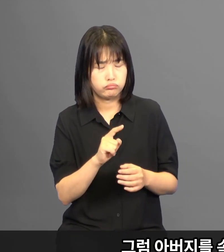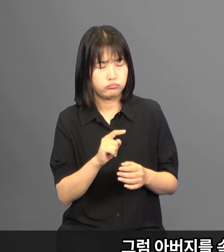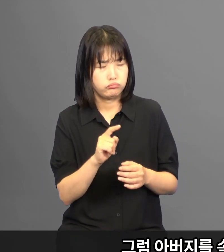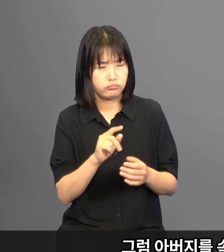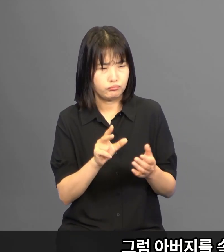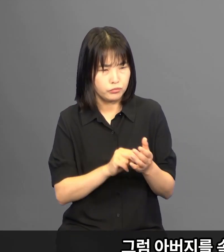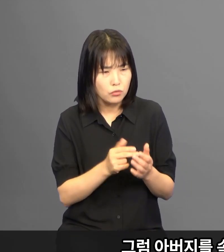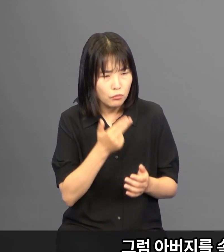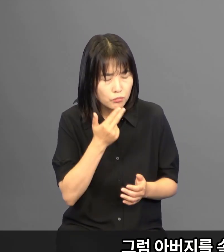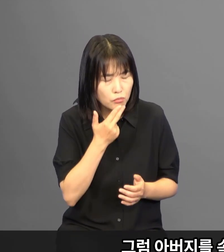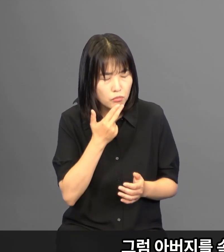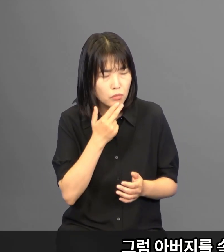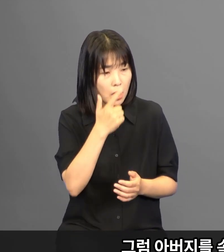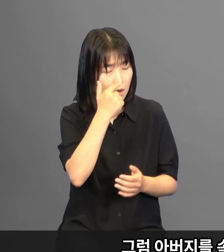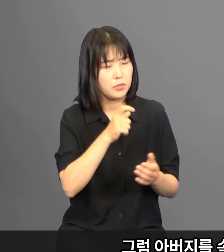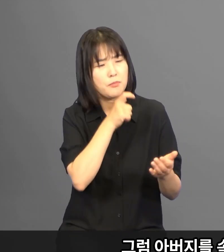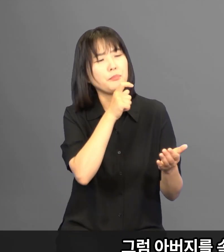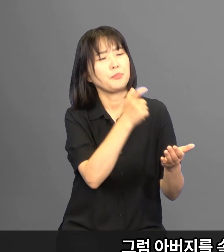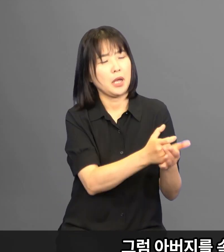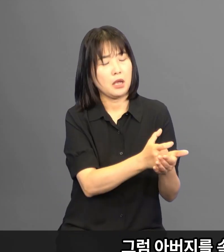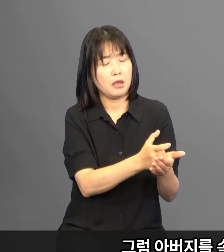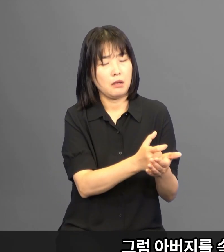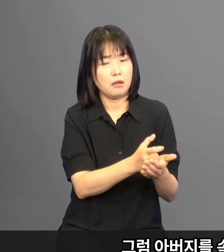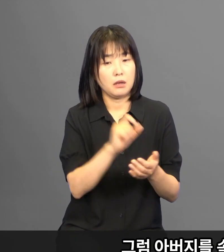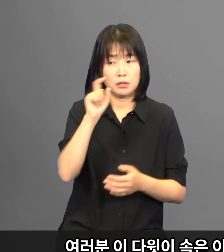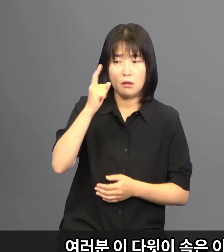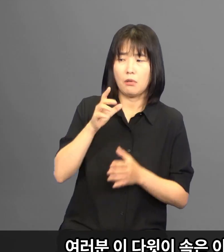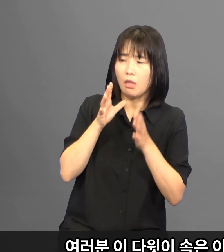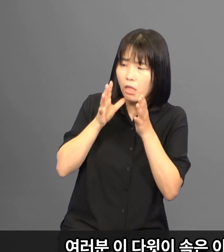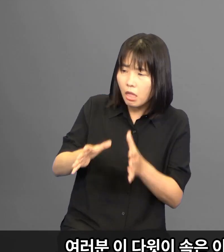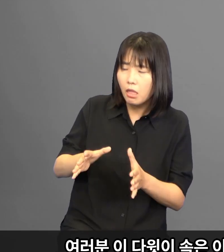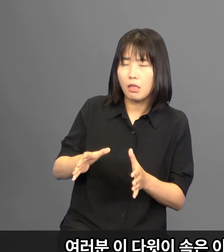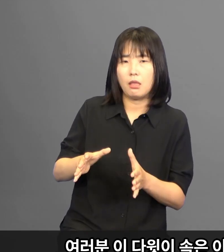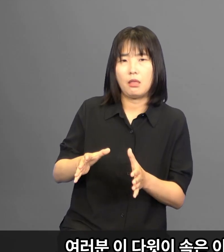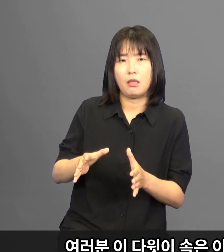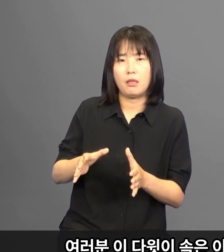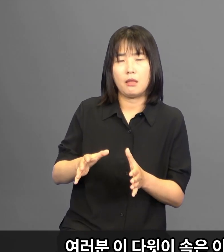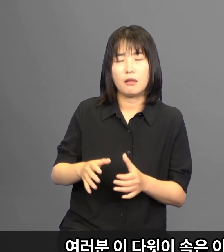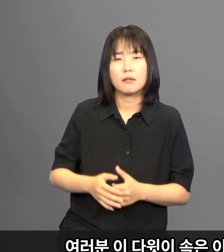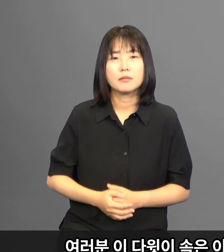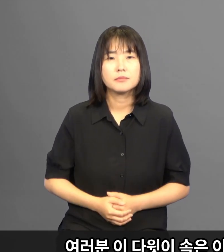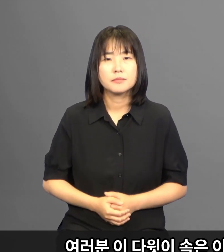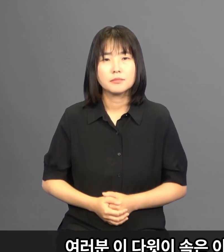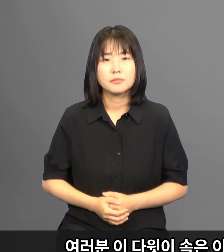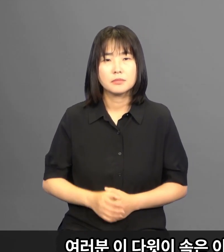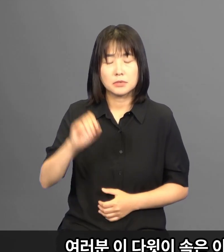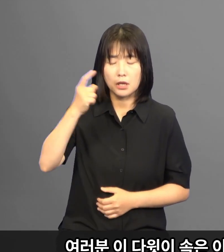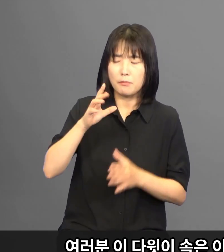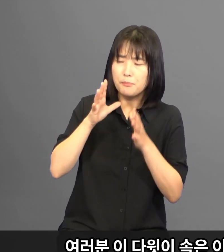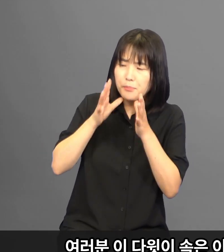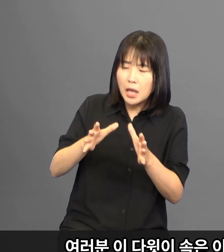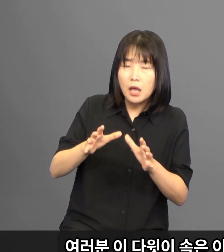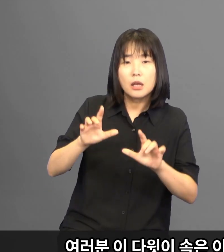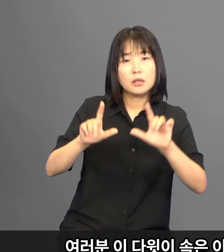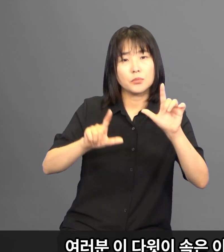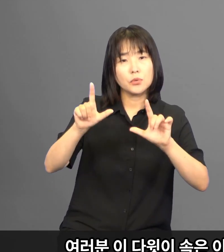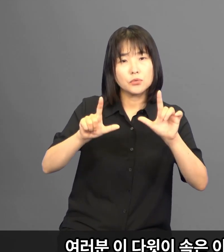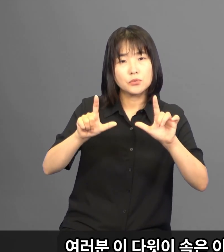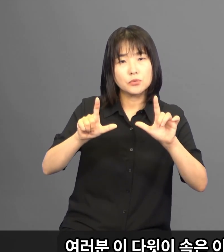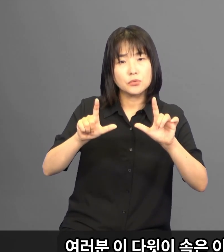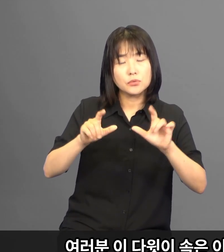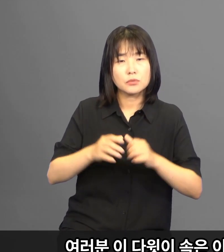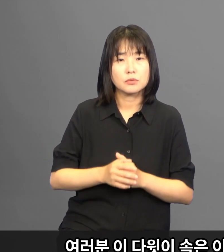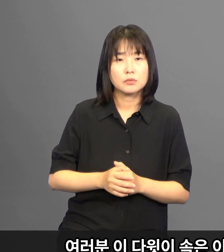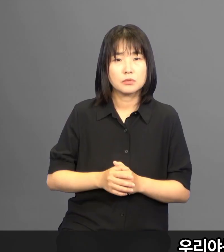아버지를 속이죠. 다윗을 속습니다. 여러분, 이 다윗이 속은 이 장면, 다윗이 언제